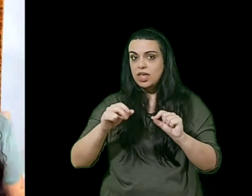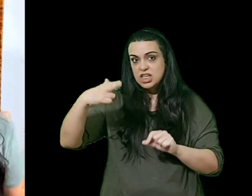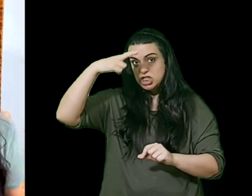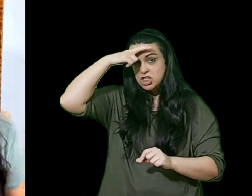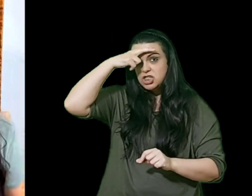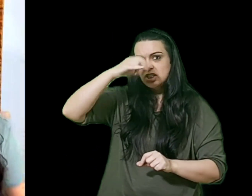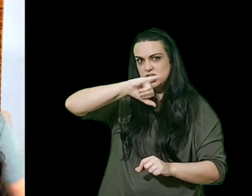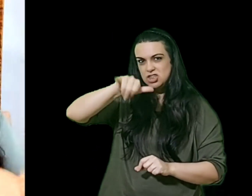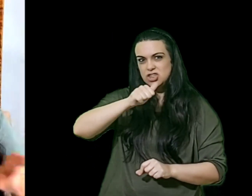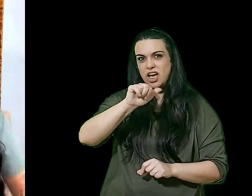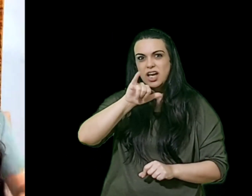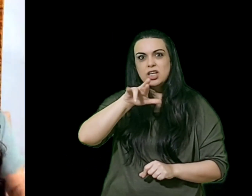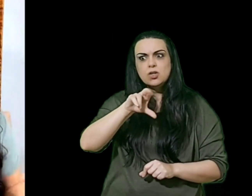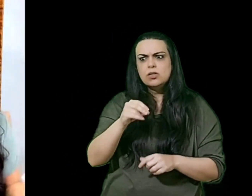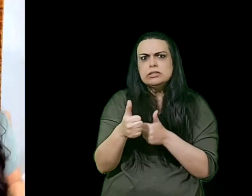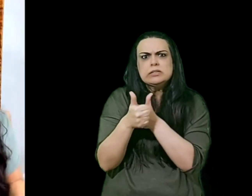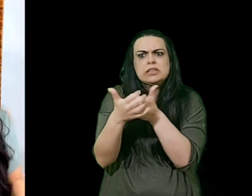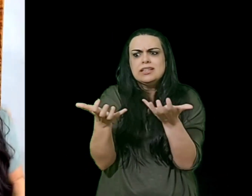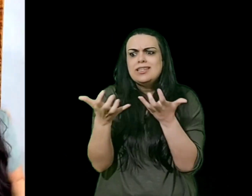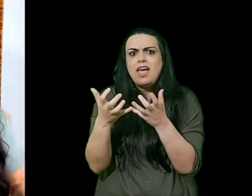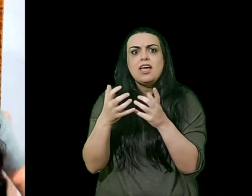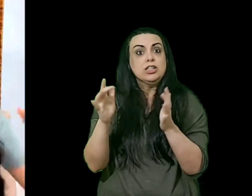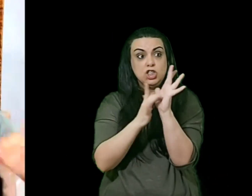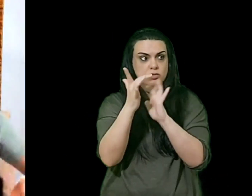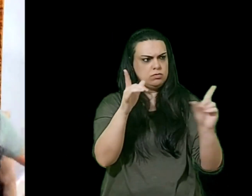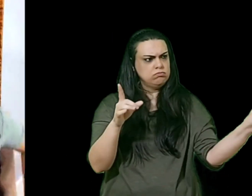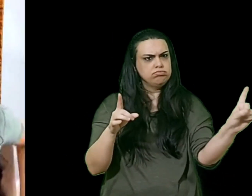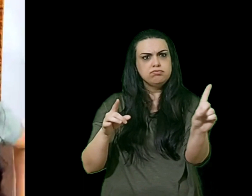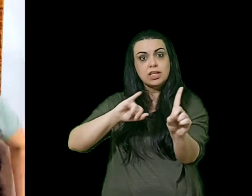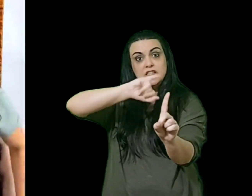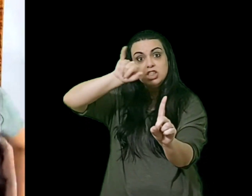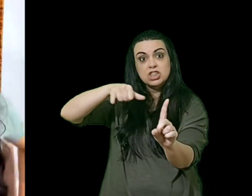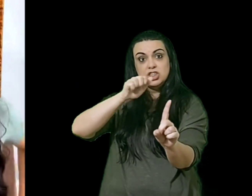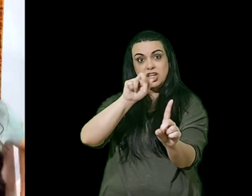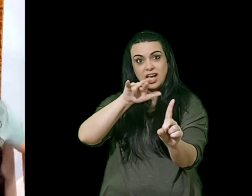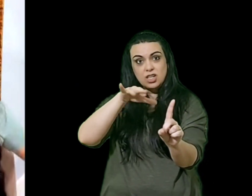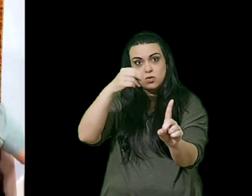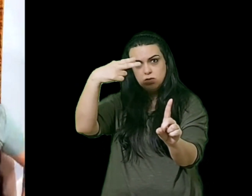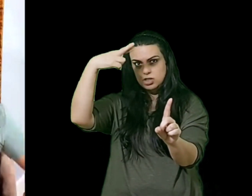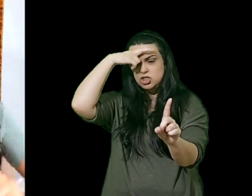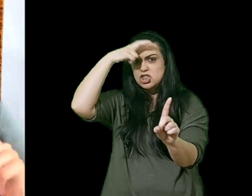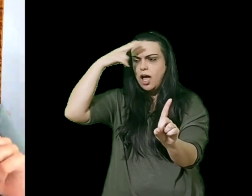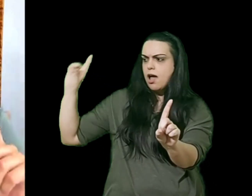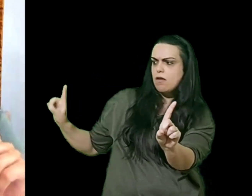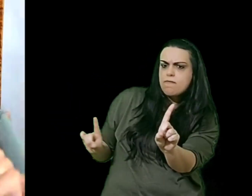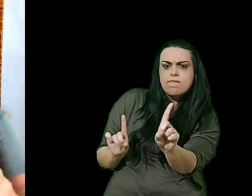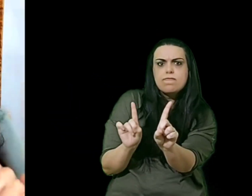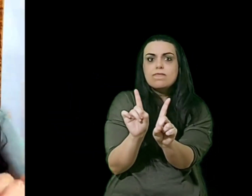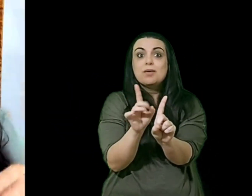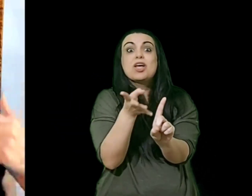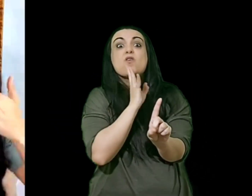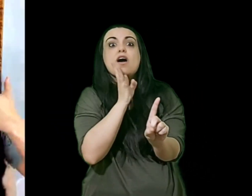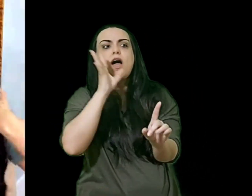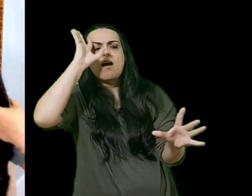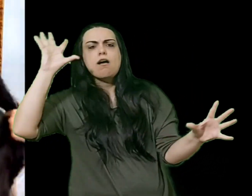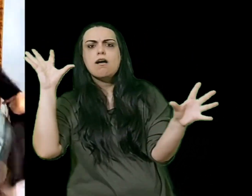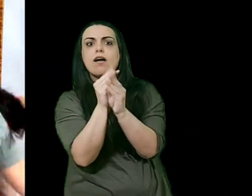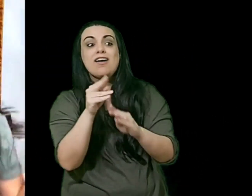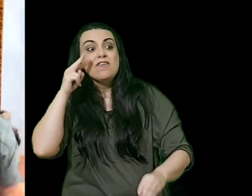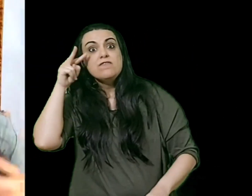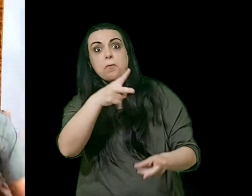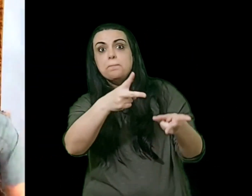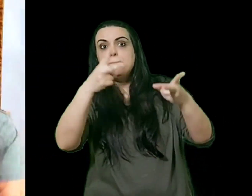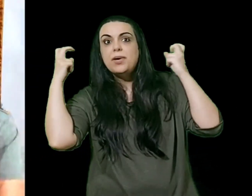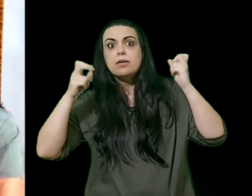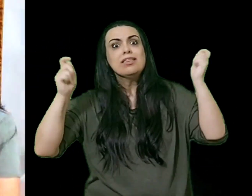do Senhor Jesus, que estava passando. E reconhecendo já quem ele era, conhecendo seu testemunho, viu nele uma oportunidade de promover